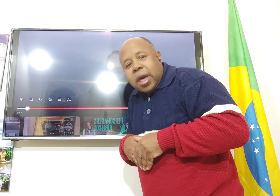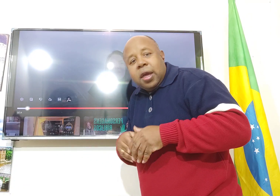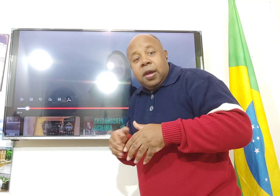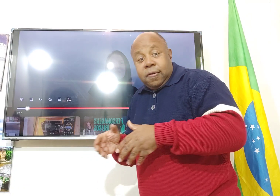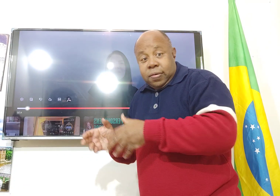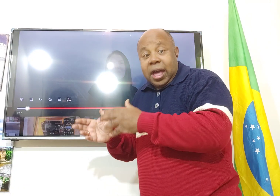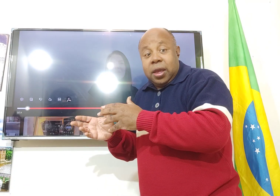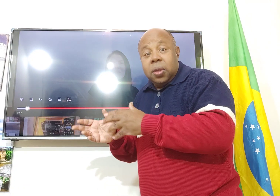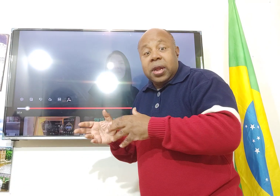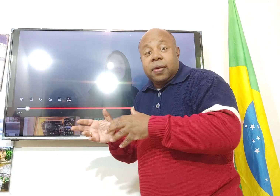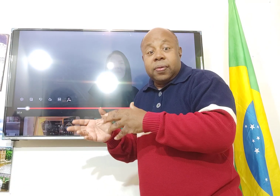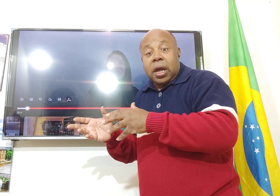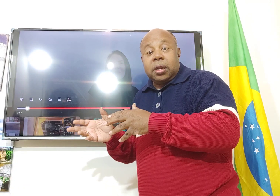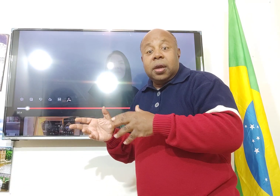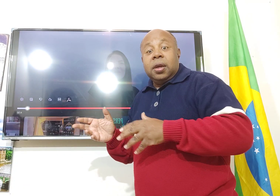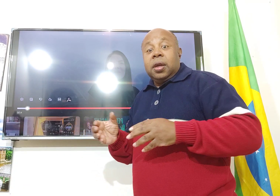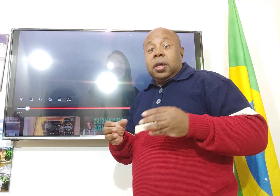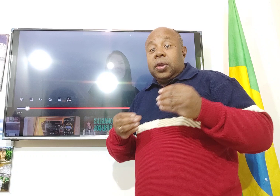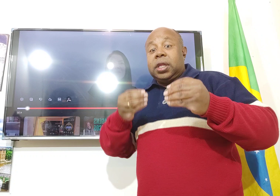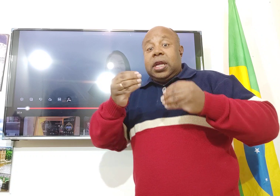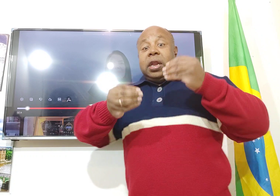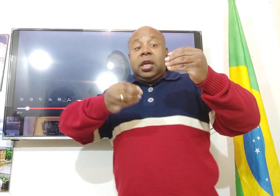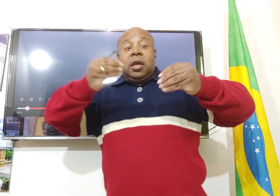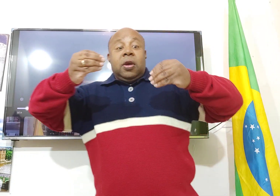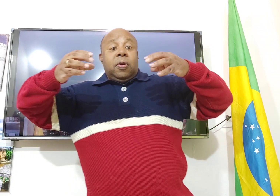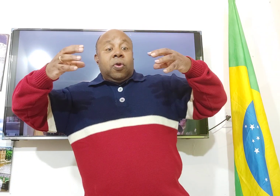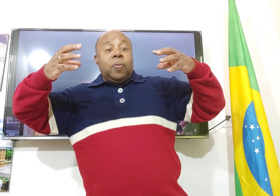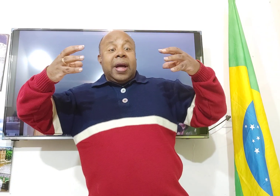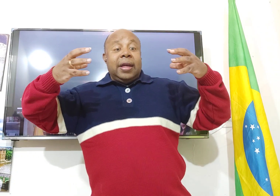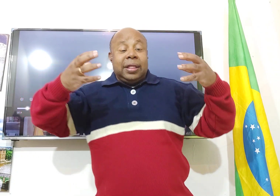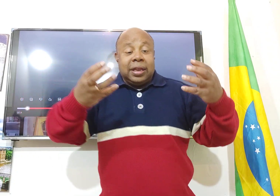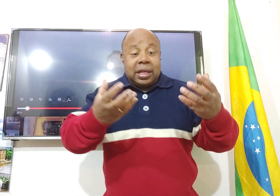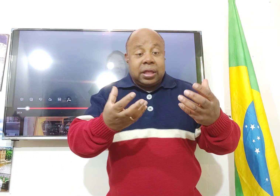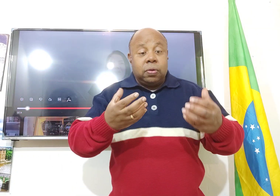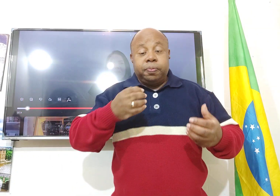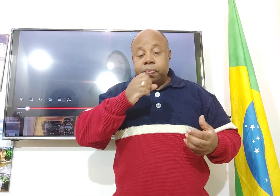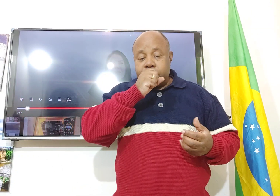né? Saíram, né? Então você tem ali uma encenação.